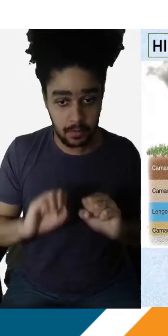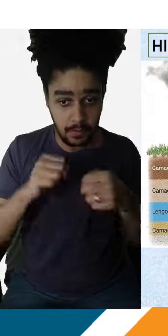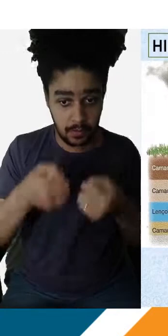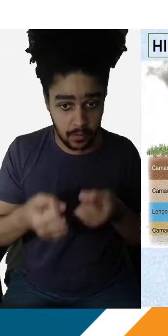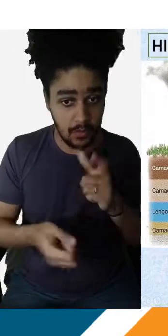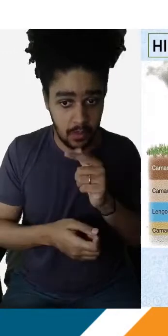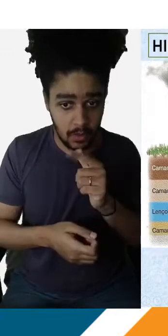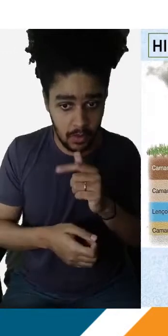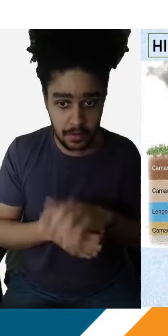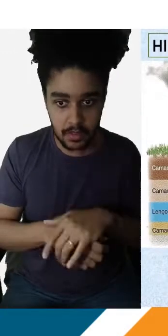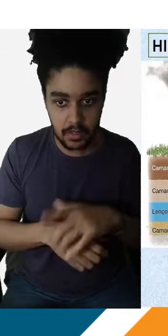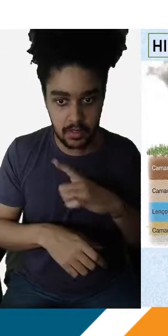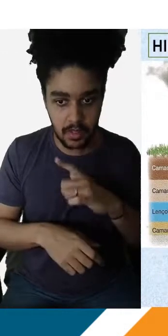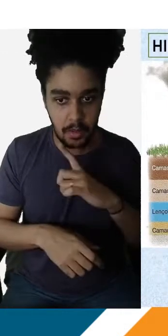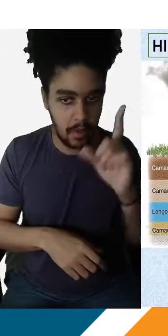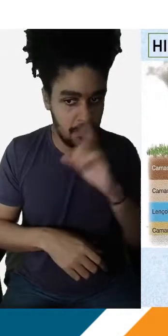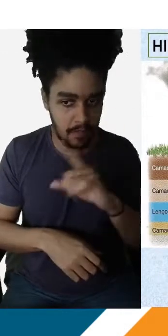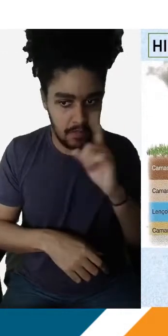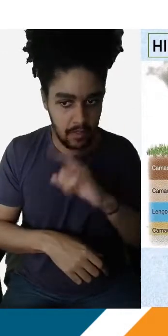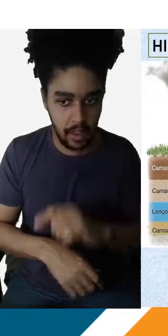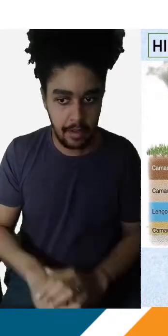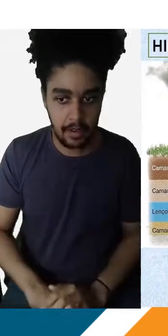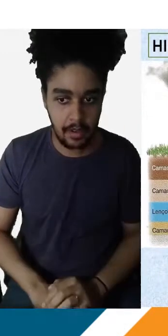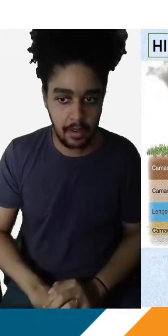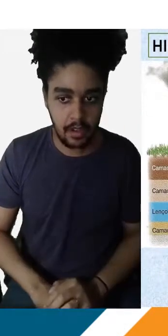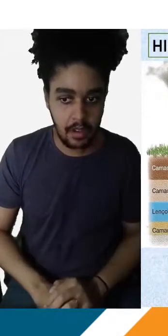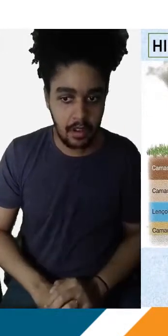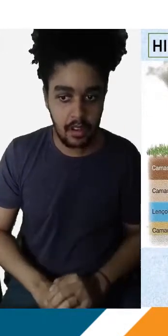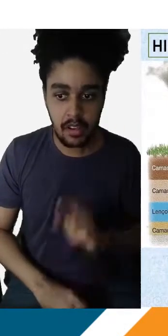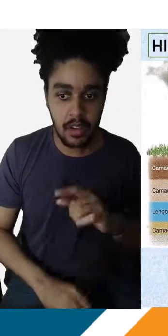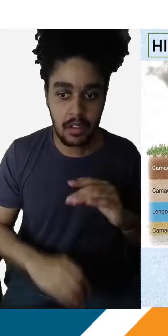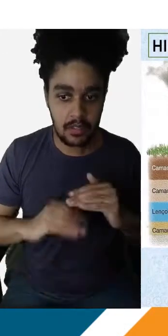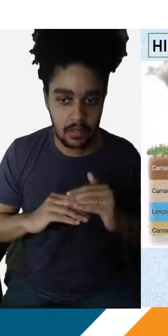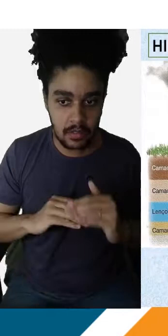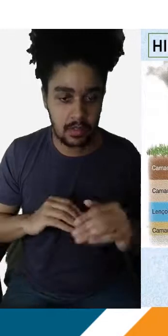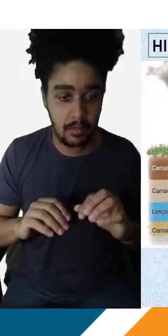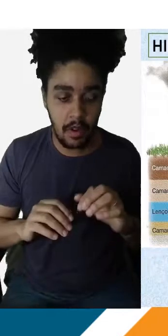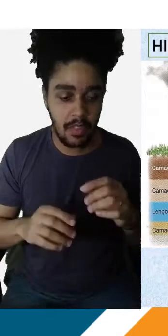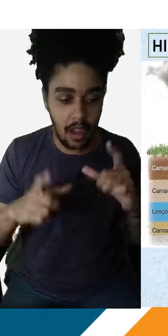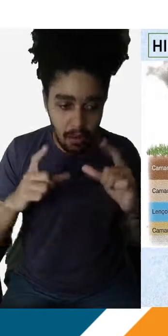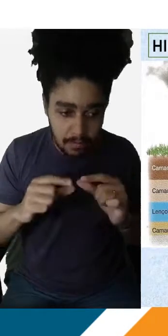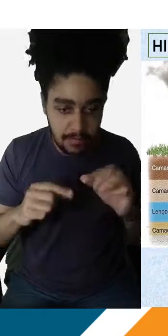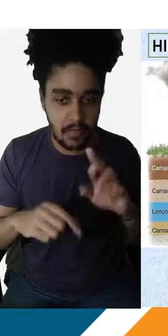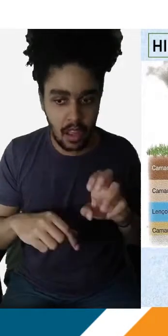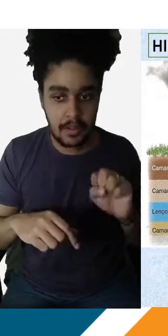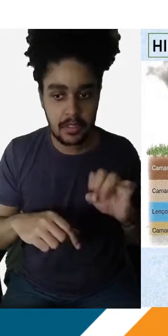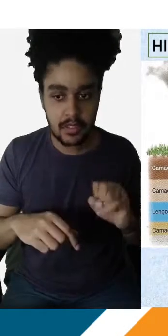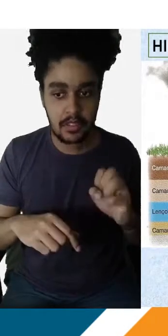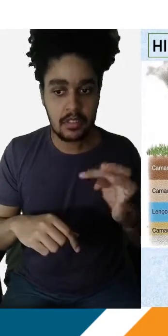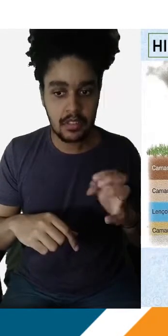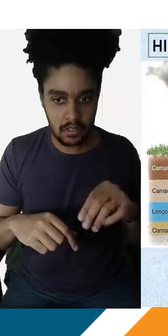freático e tem uma falha, uma fenda, um ponto do relevo que possui menor resistência, produzindo assim